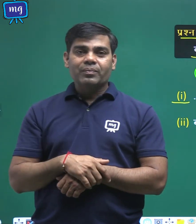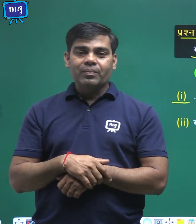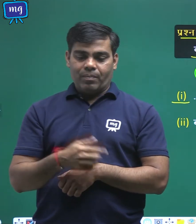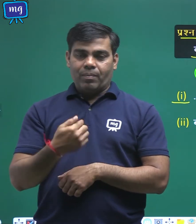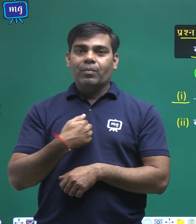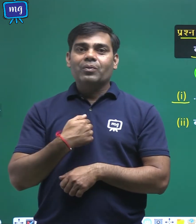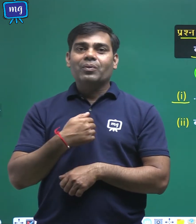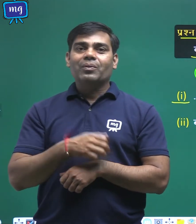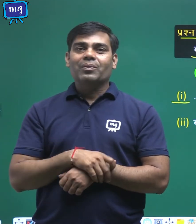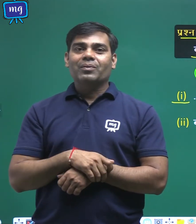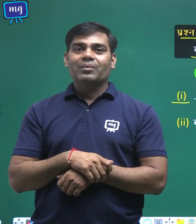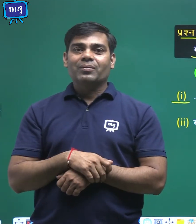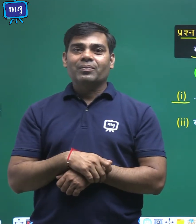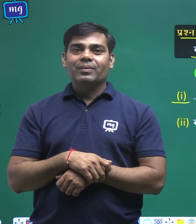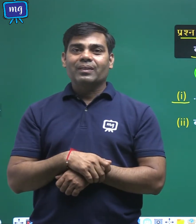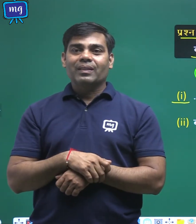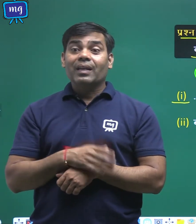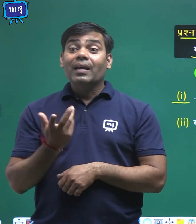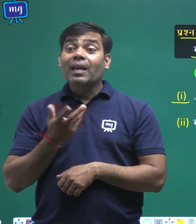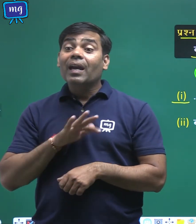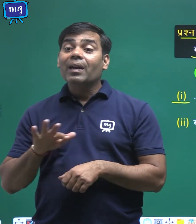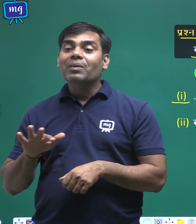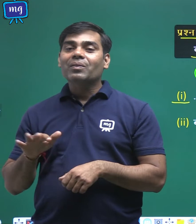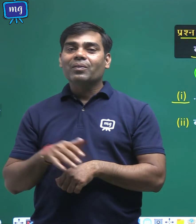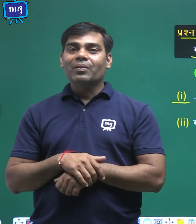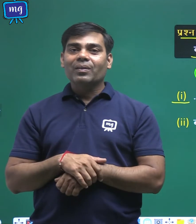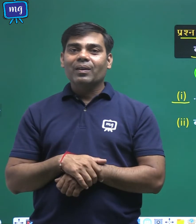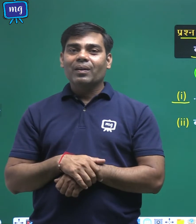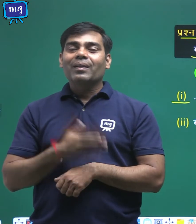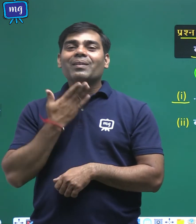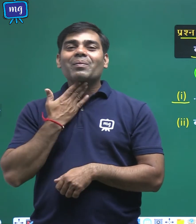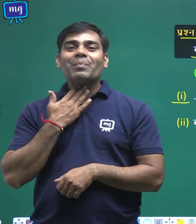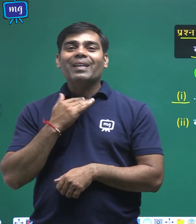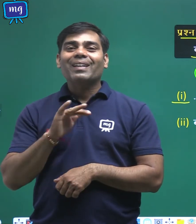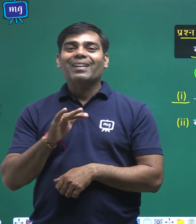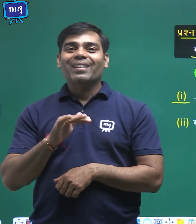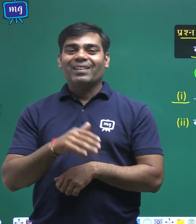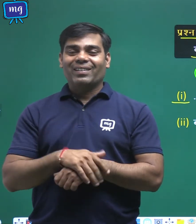मुझको। क्या आएगा बच्चों? मीठा,